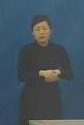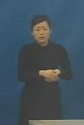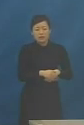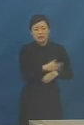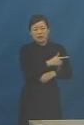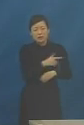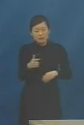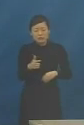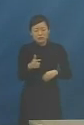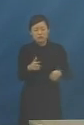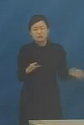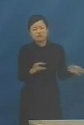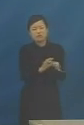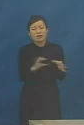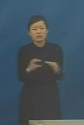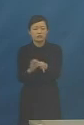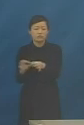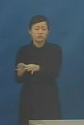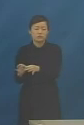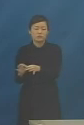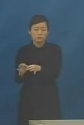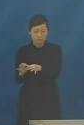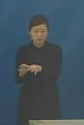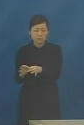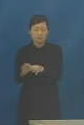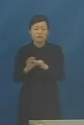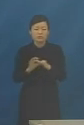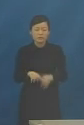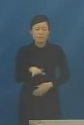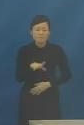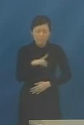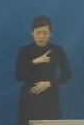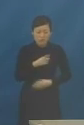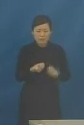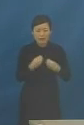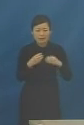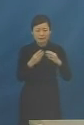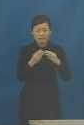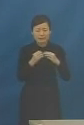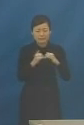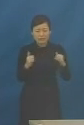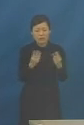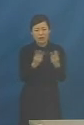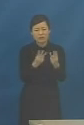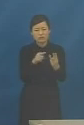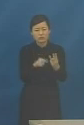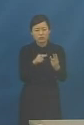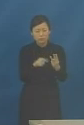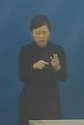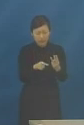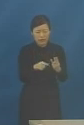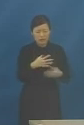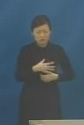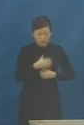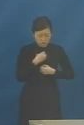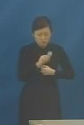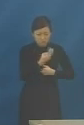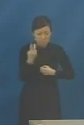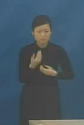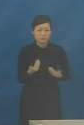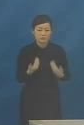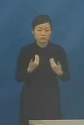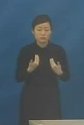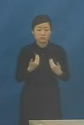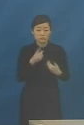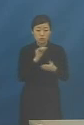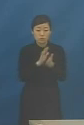ないことにつながりますのでやはりあのまずはですねカン選手の数というのはやはり重視すべきではないかと思います恩恵は今0で